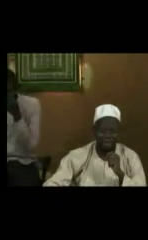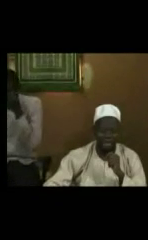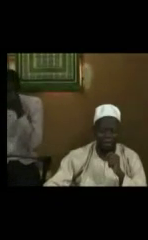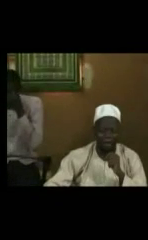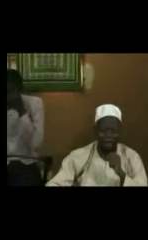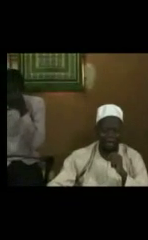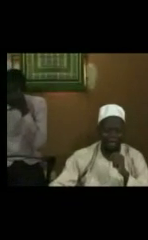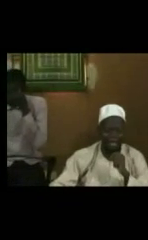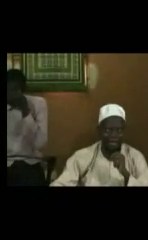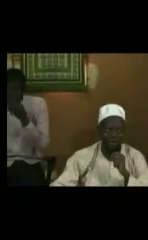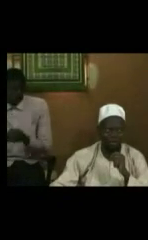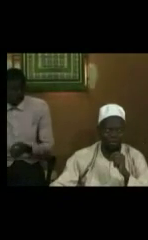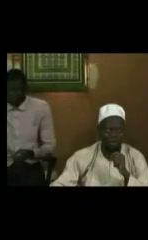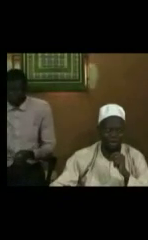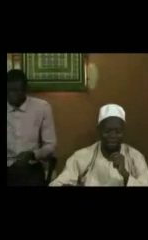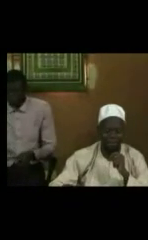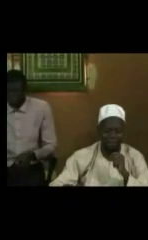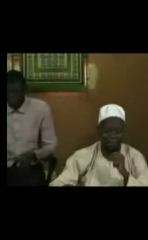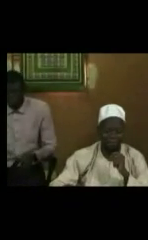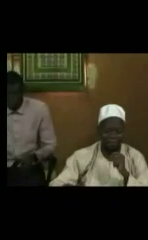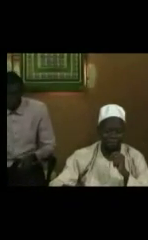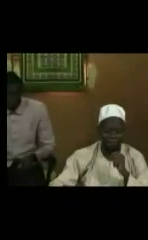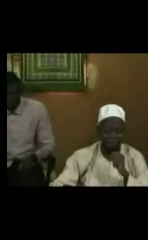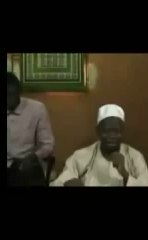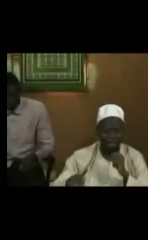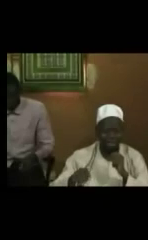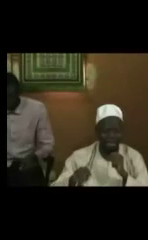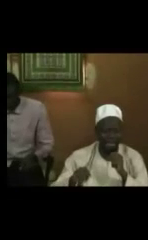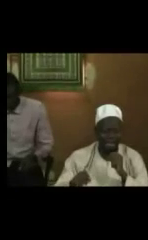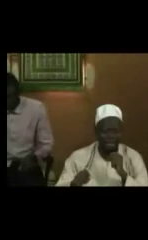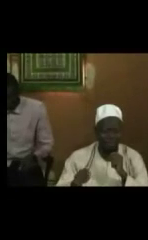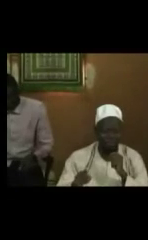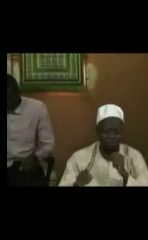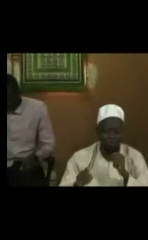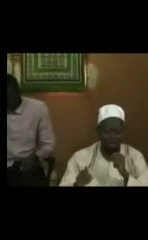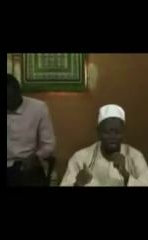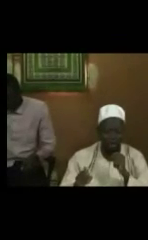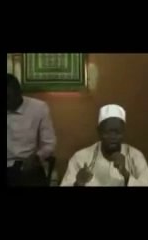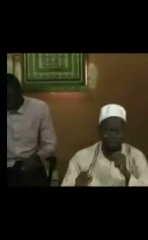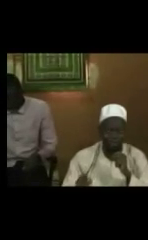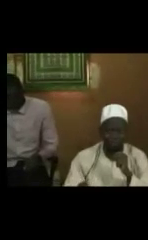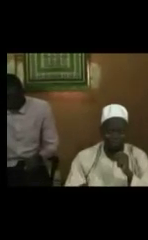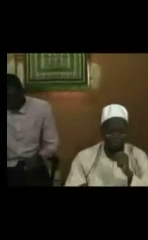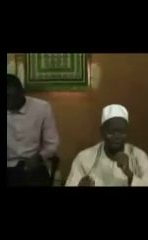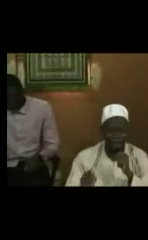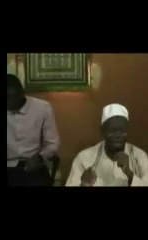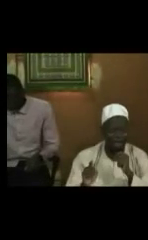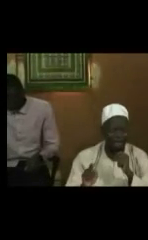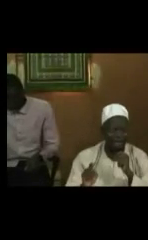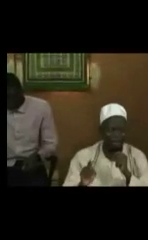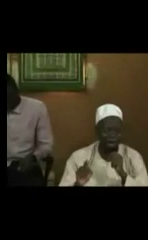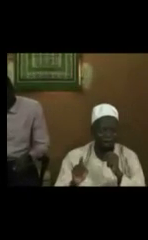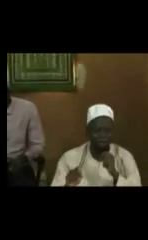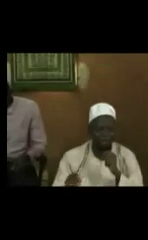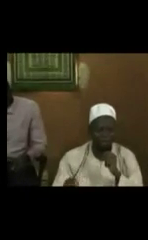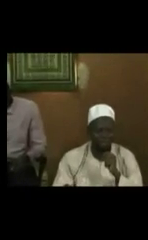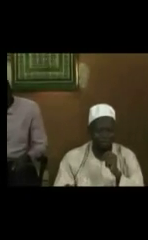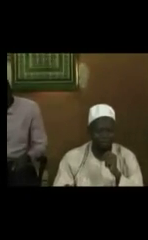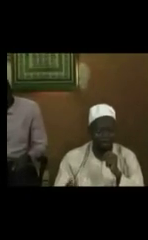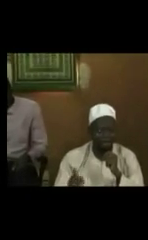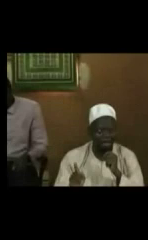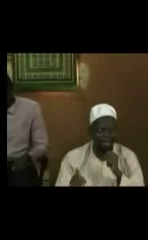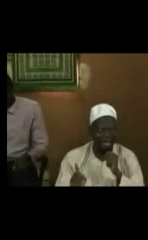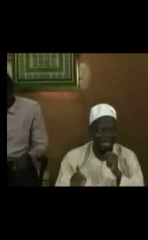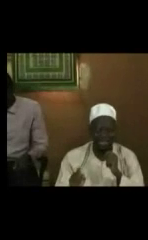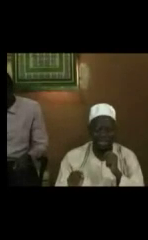nigbati e ba rin ajo lori ile fa laysa alaykum junahun e ni ibawi